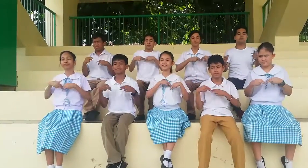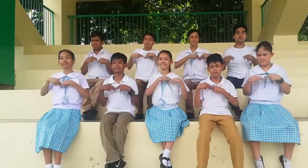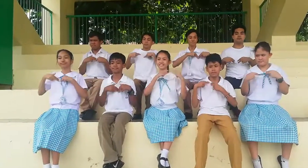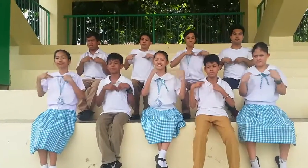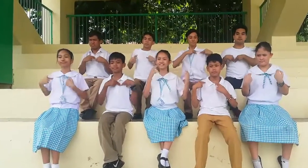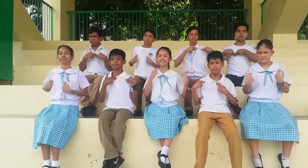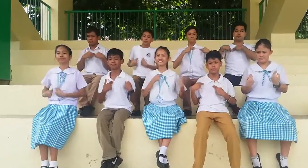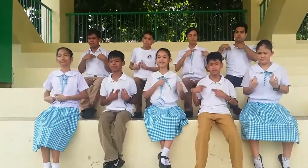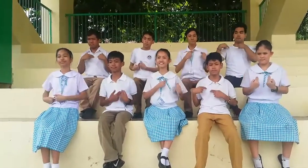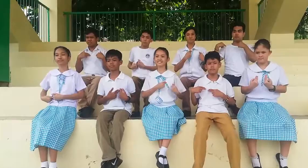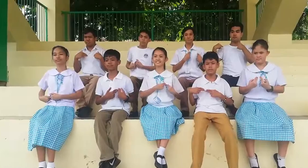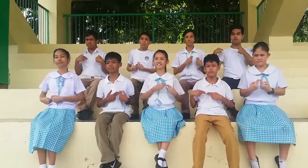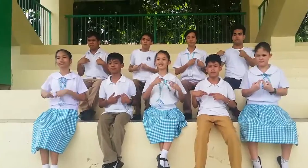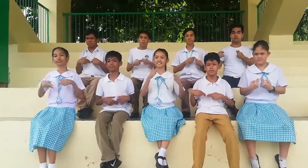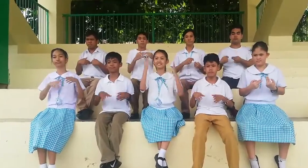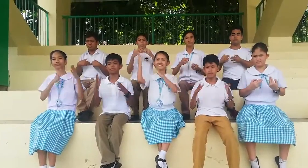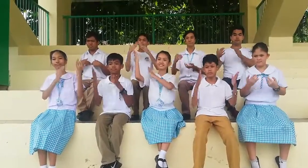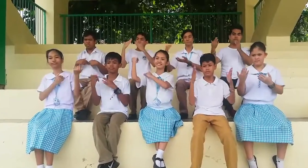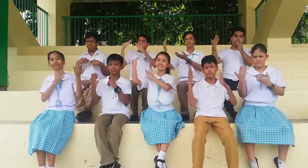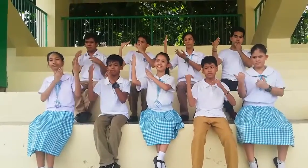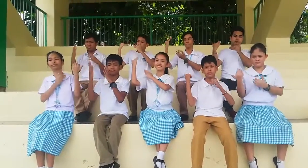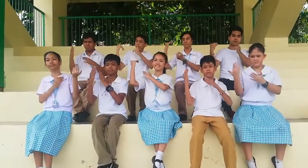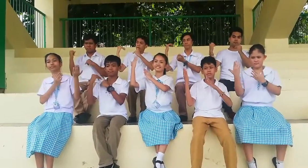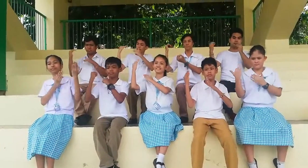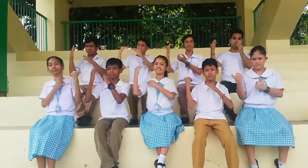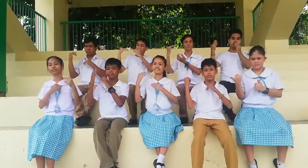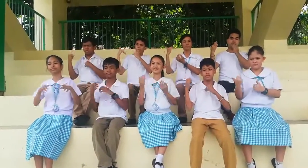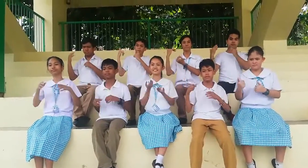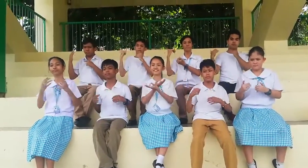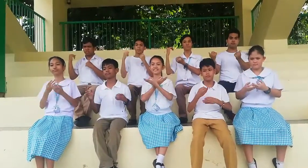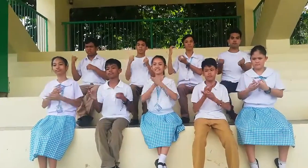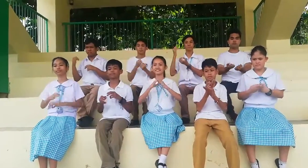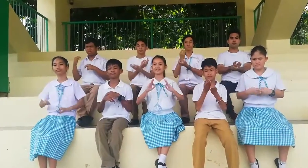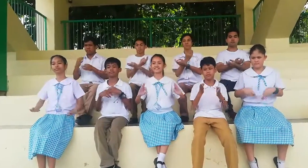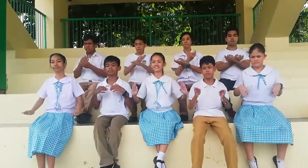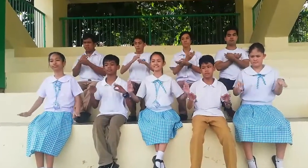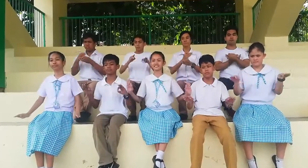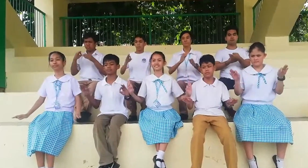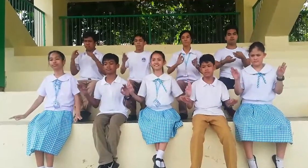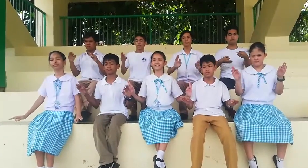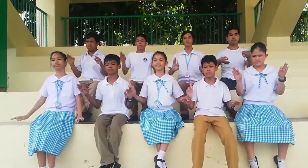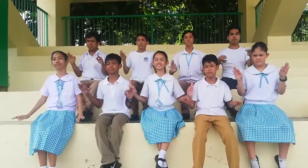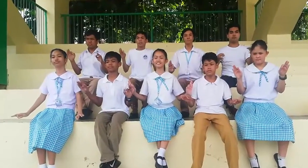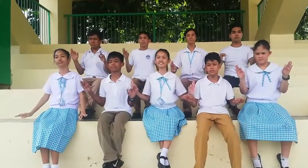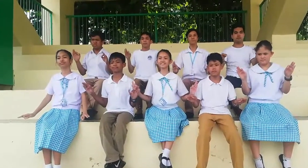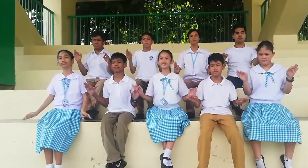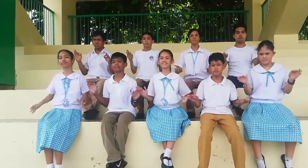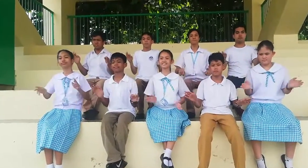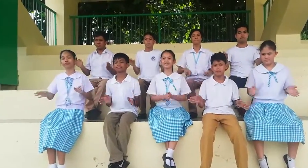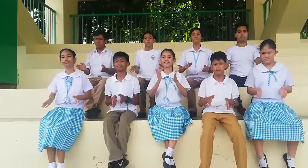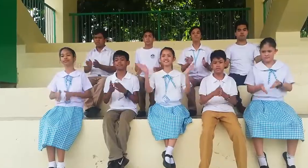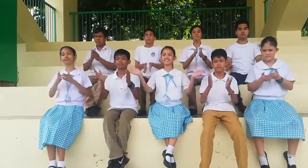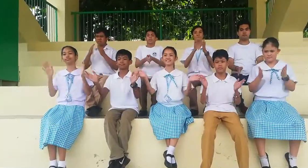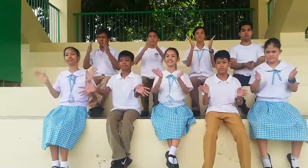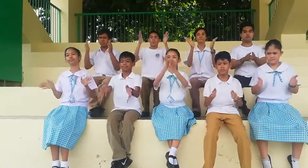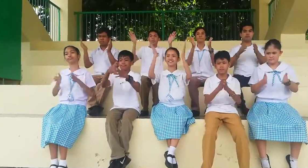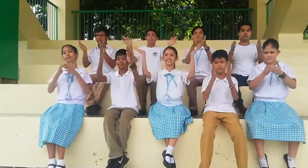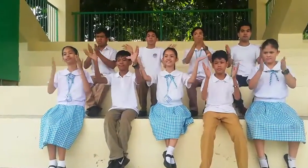Digib sa puso, pag-asa't kalayaan Kapuri